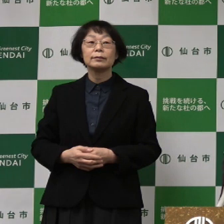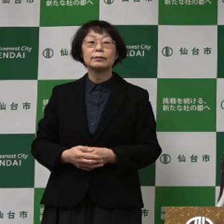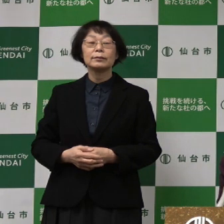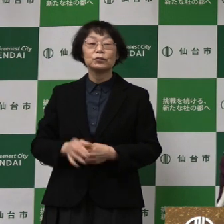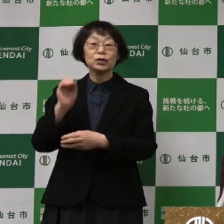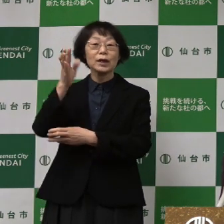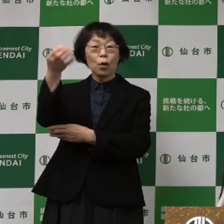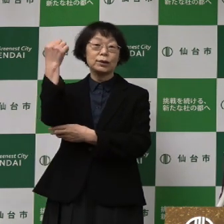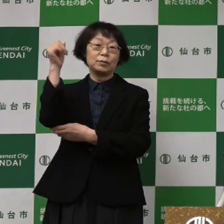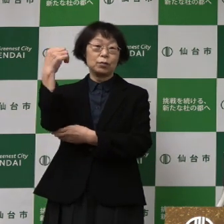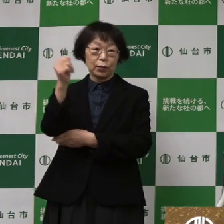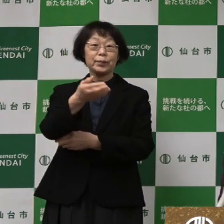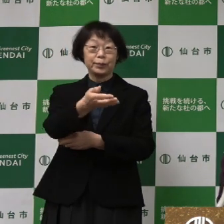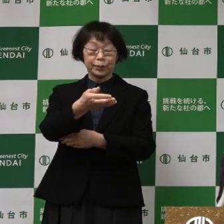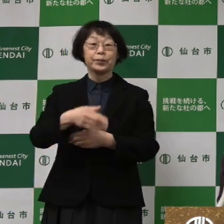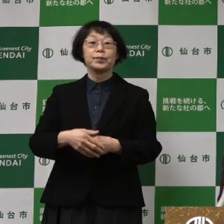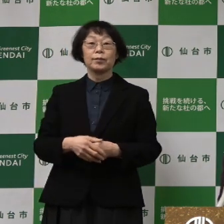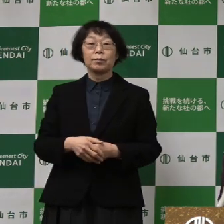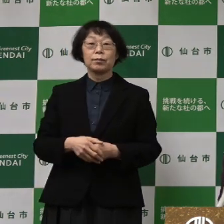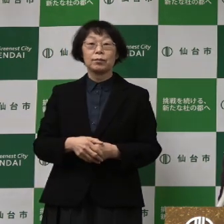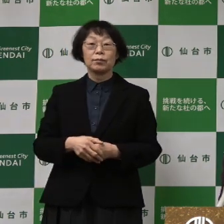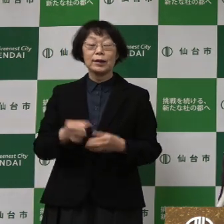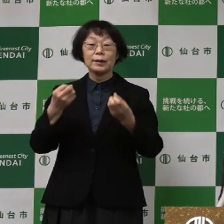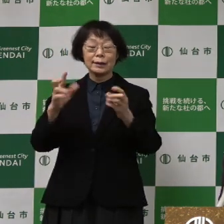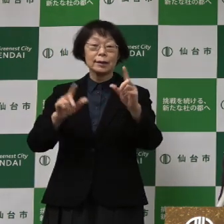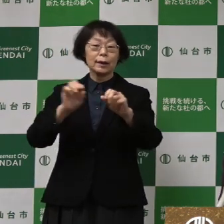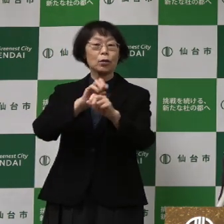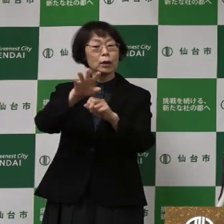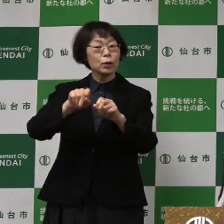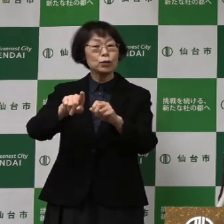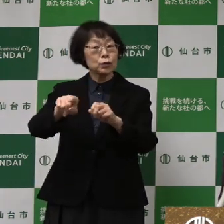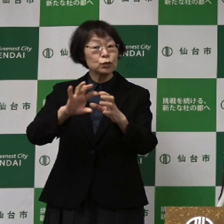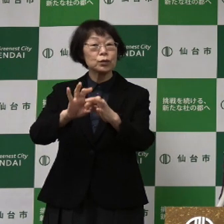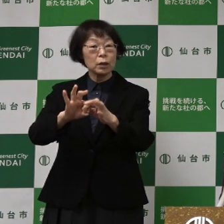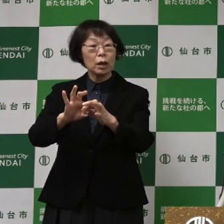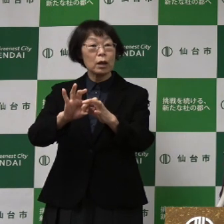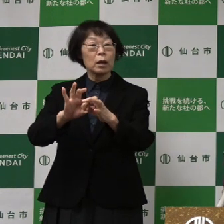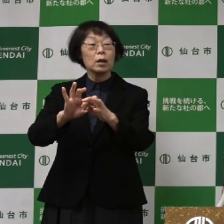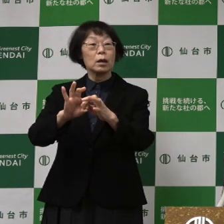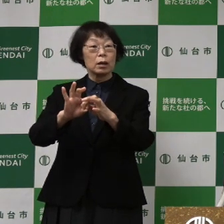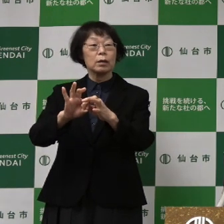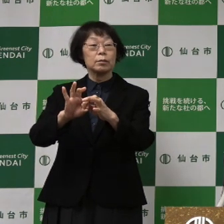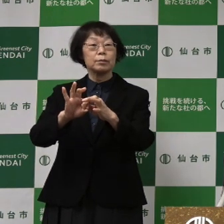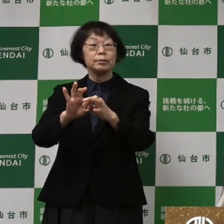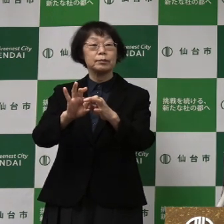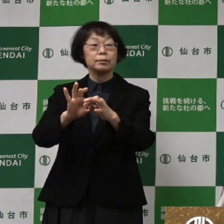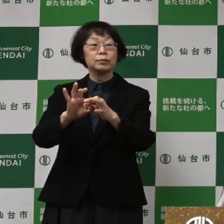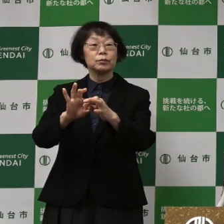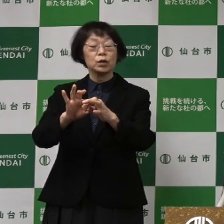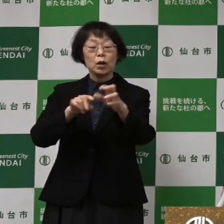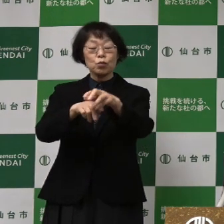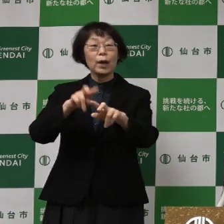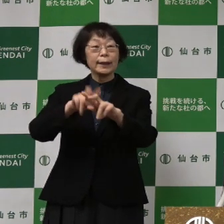新保高木です。よろしくお願いします。新型コロナなんですけれども、議会中の答弁でですね、村